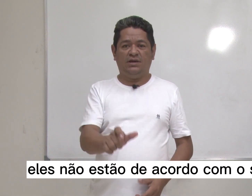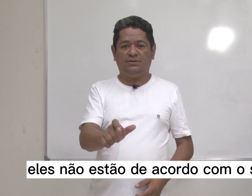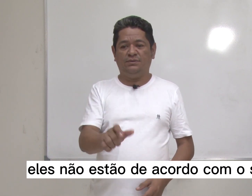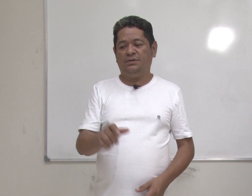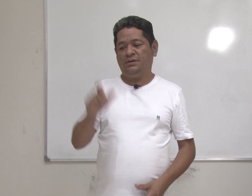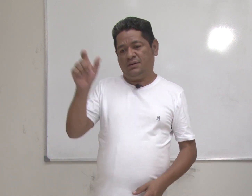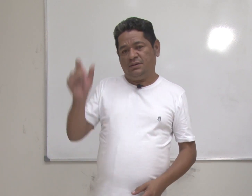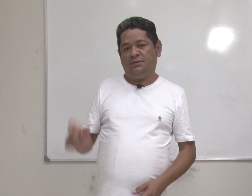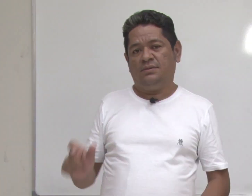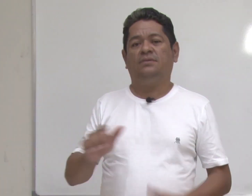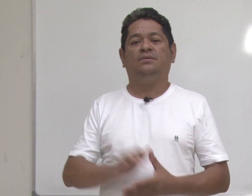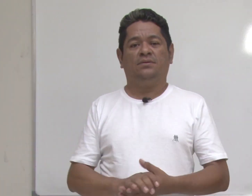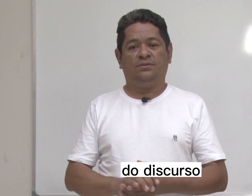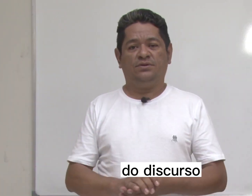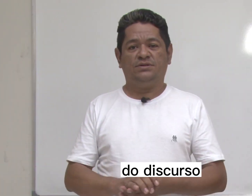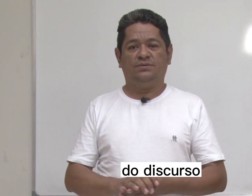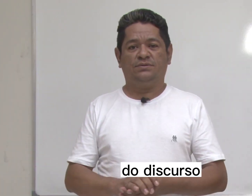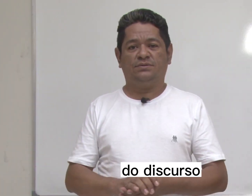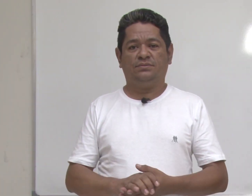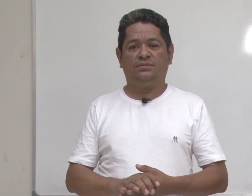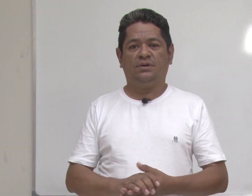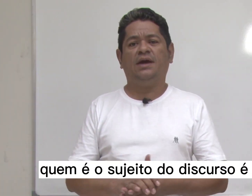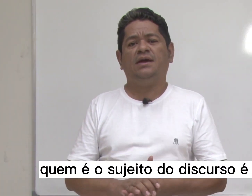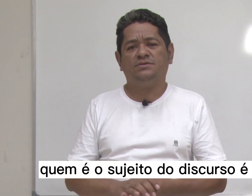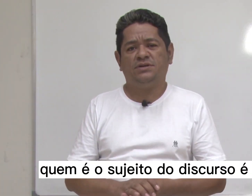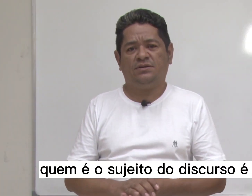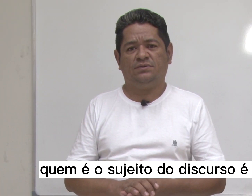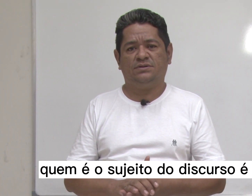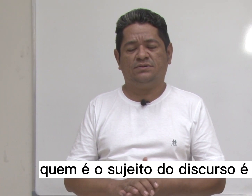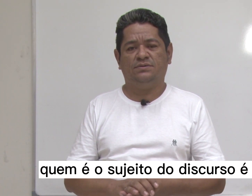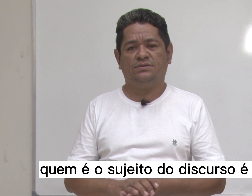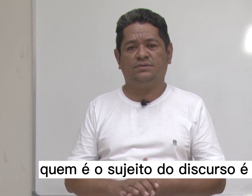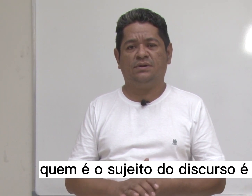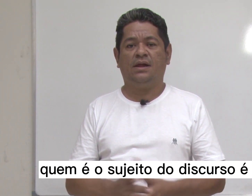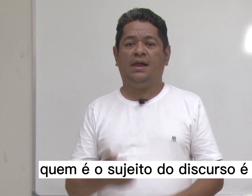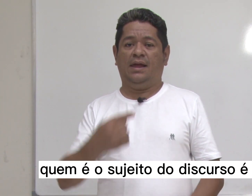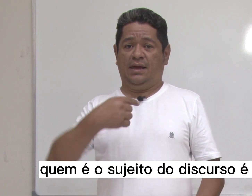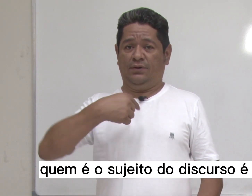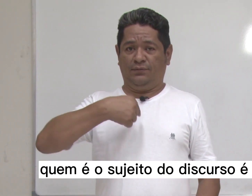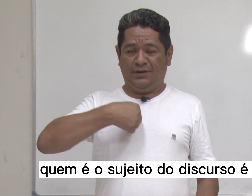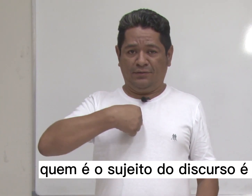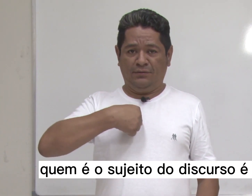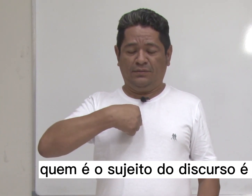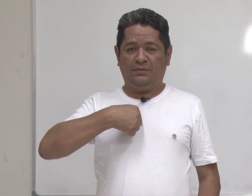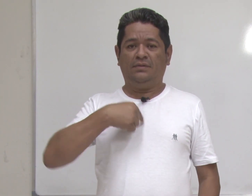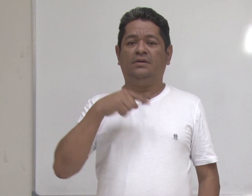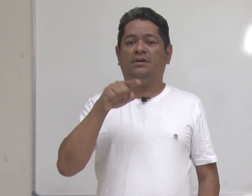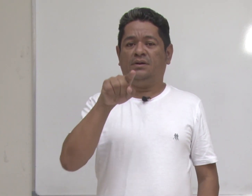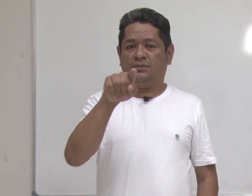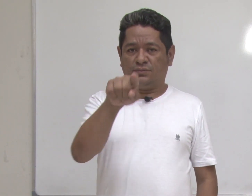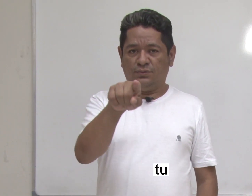sujeito do discurso. Quem é o sujeito do discurso? É o eu,